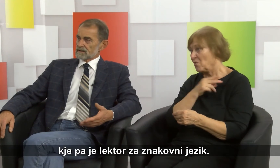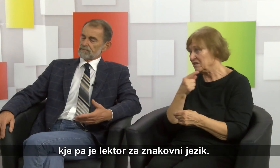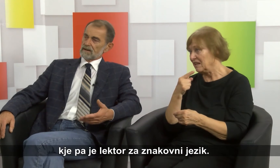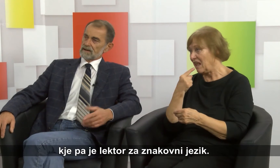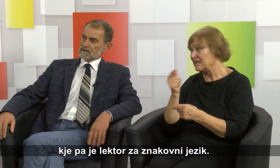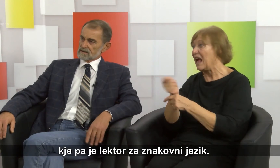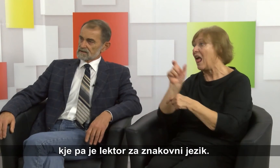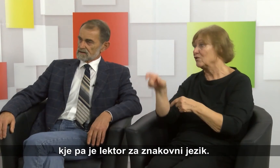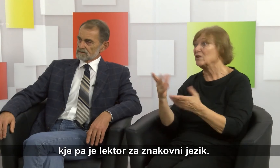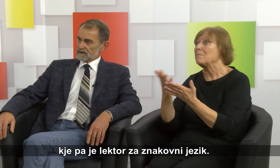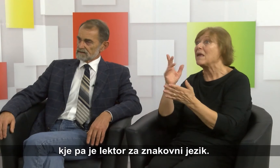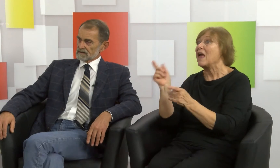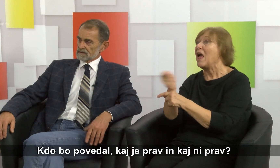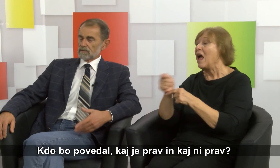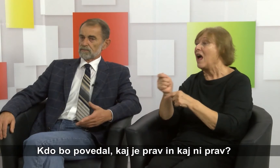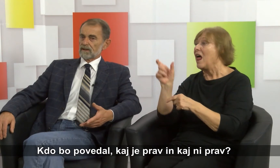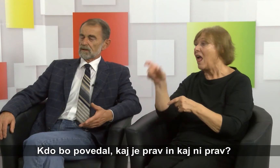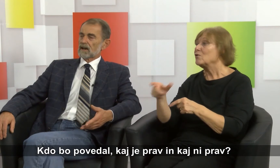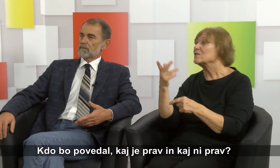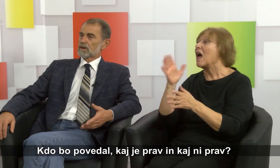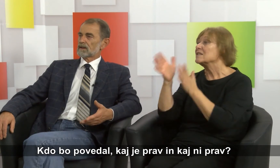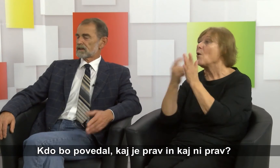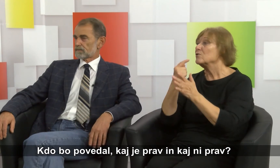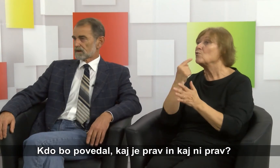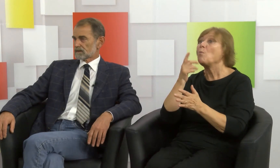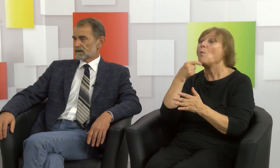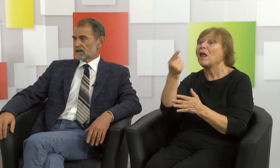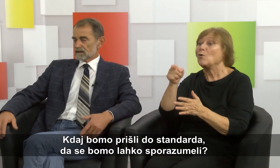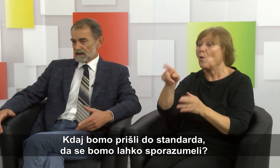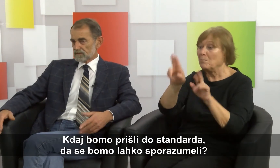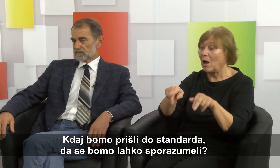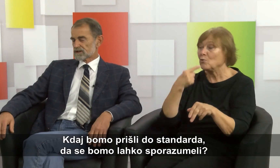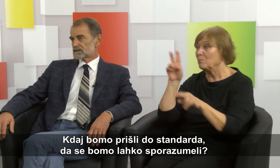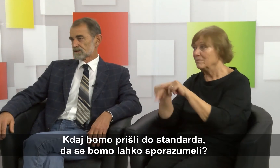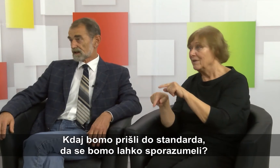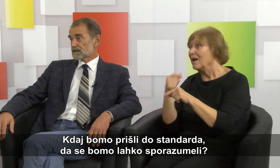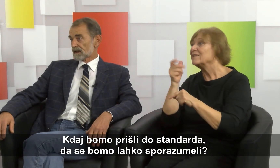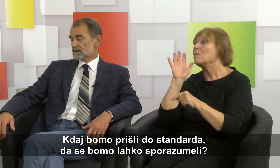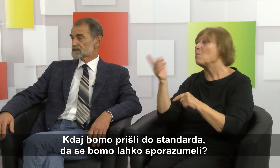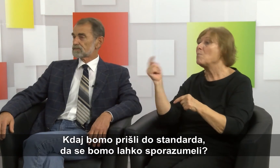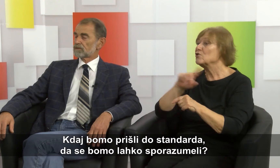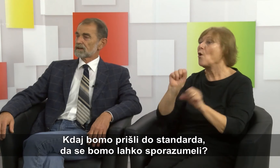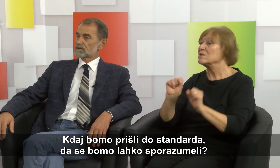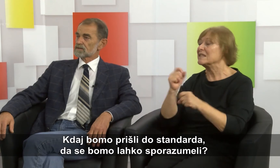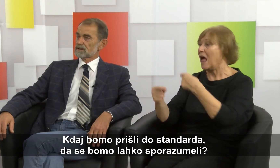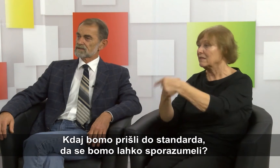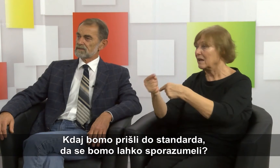pa je lektor za znakovni jezik? Kdo bo povedal, kaj je prav in kaj ni prav? Kdaj bomo prišli do standarda, da se bomo lahko sporazumeli?